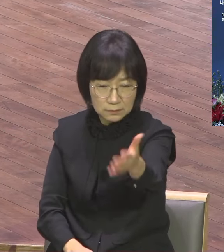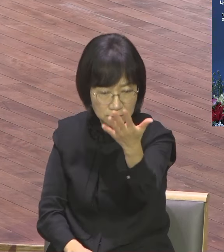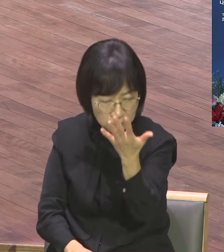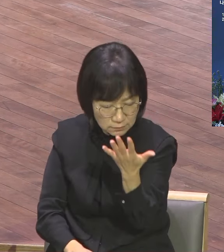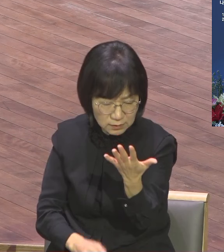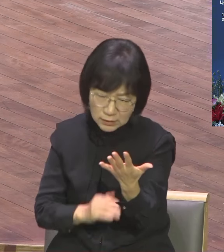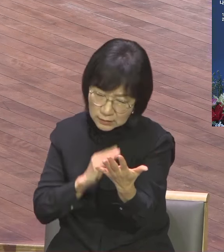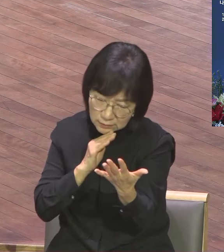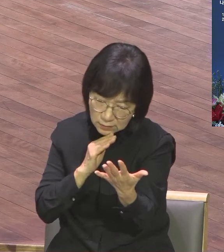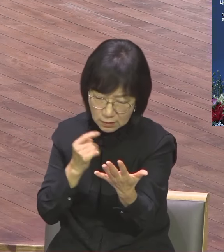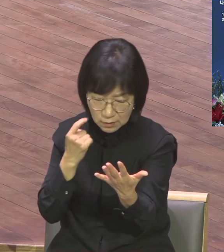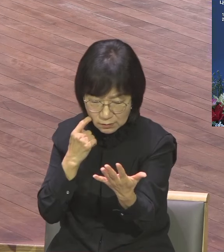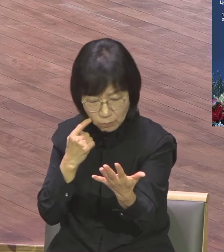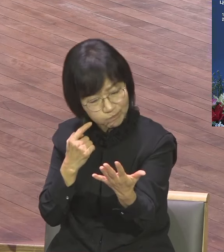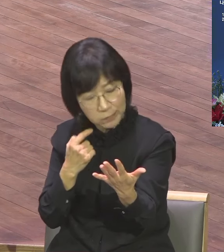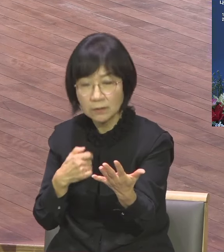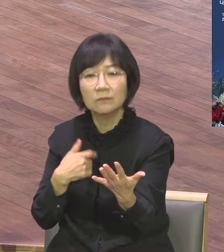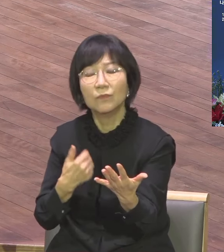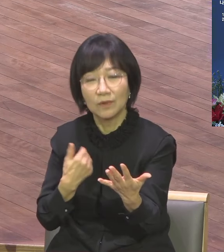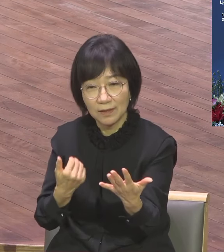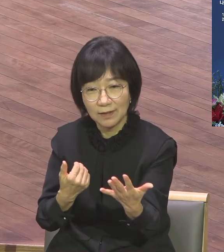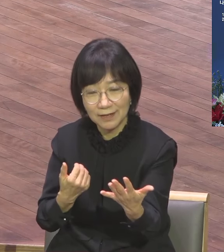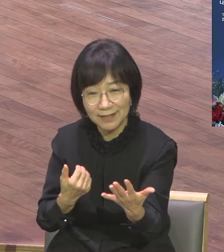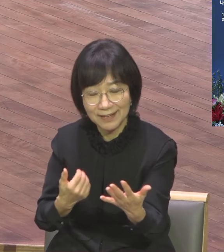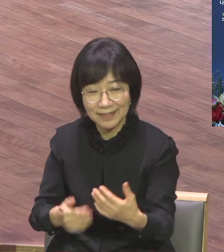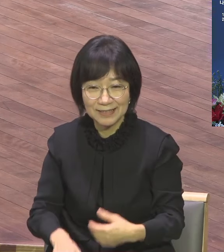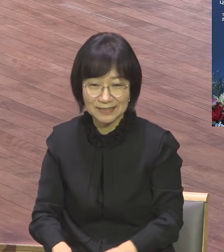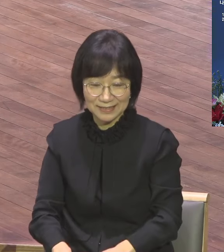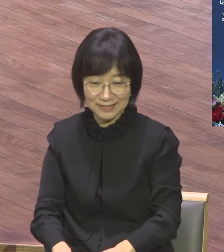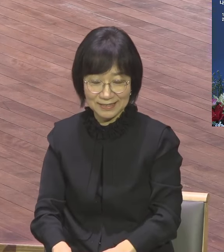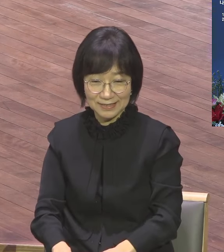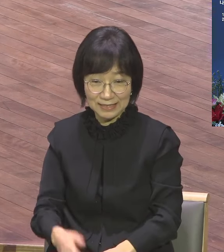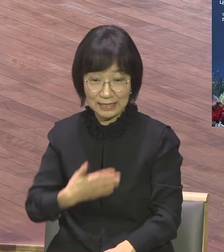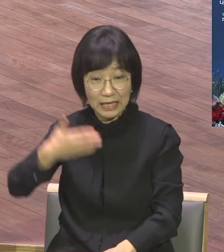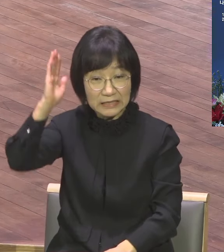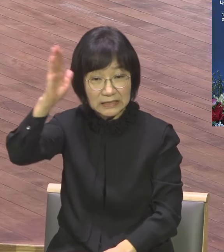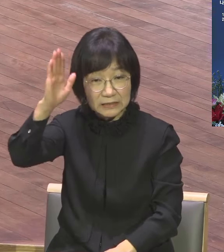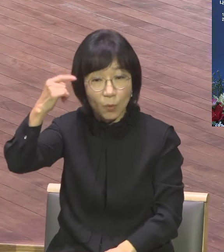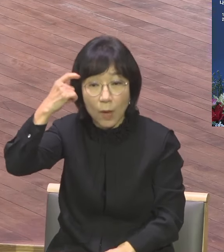때문에 그래서 영적으로도요. 영적으로 왜 말씀드리냐. 영적으로도